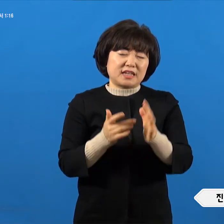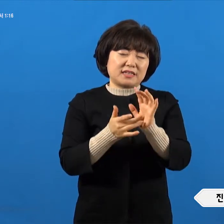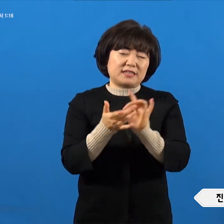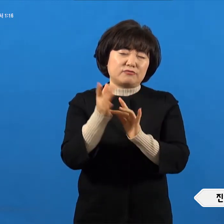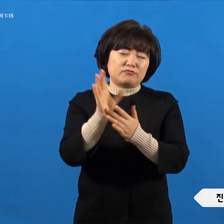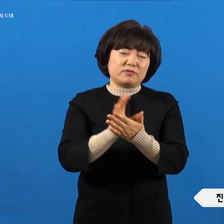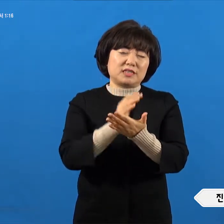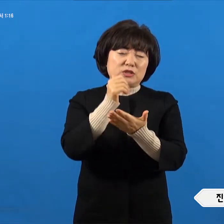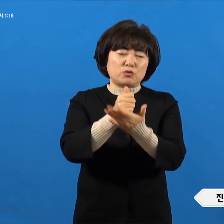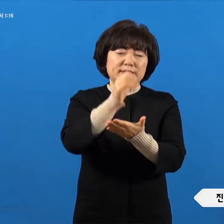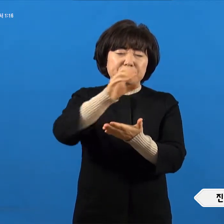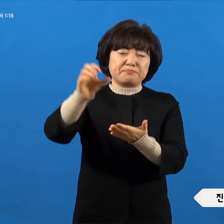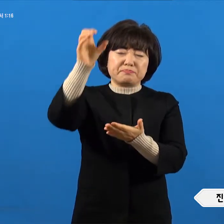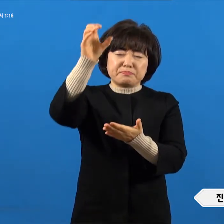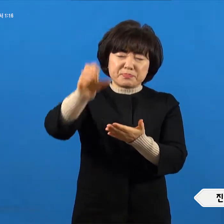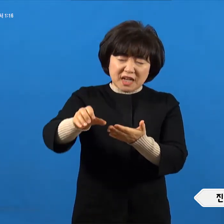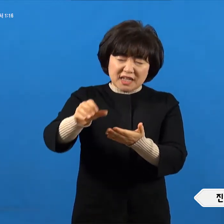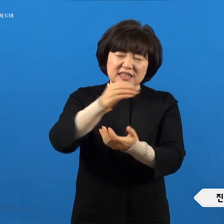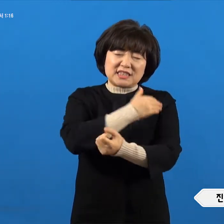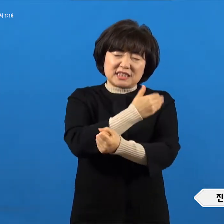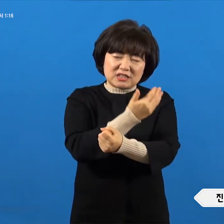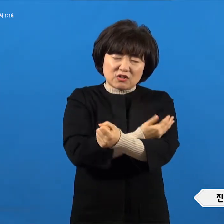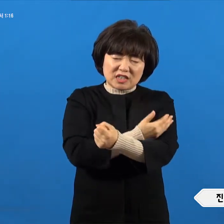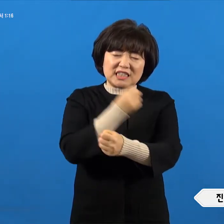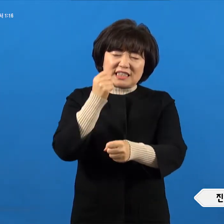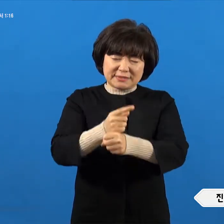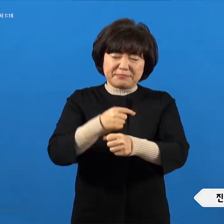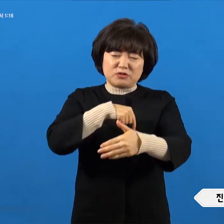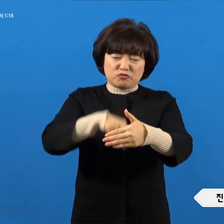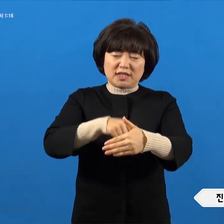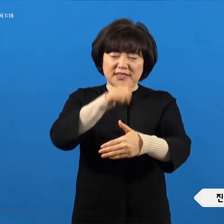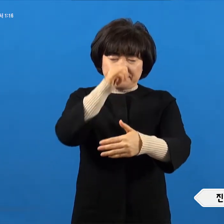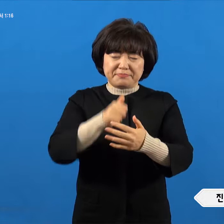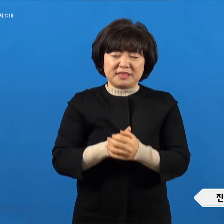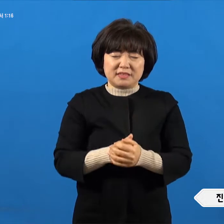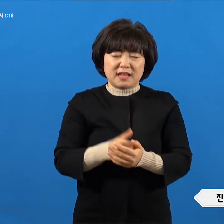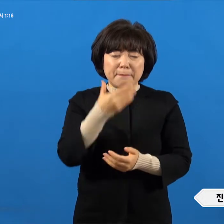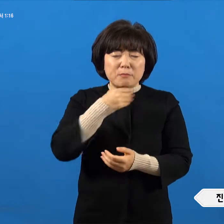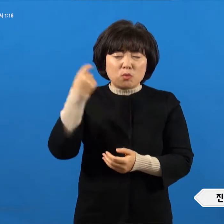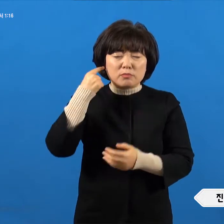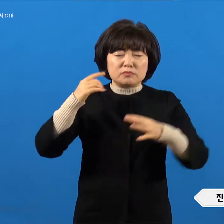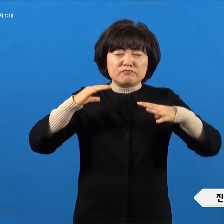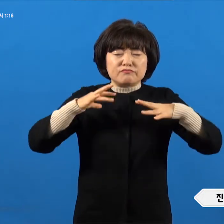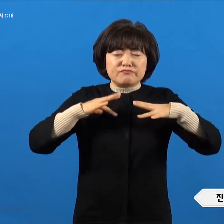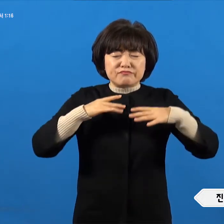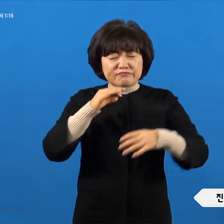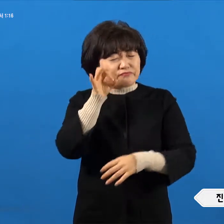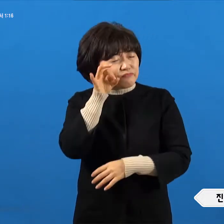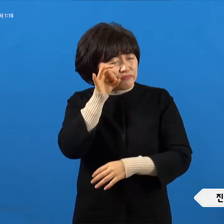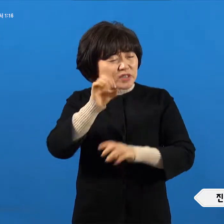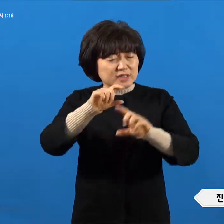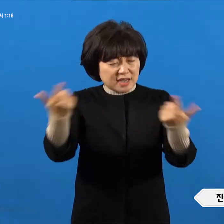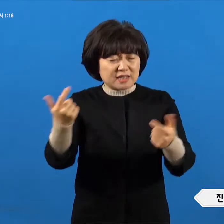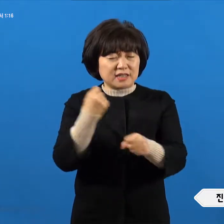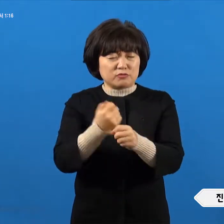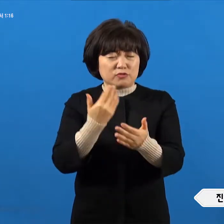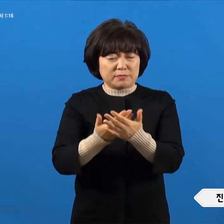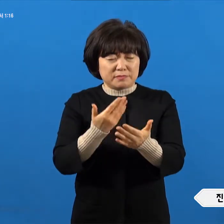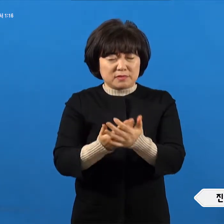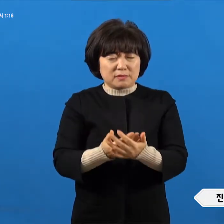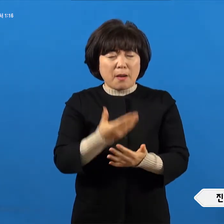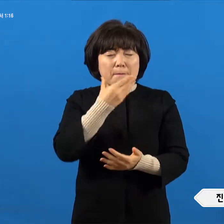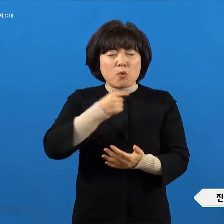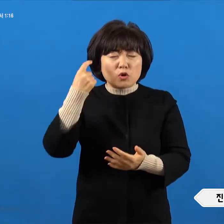예수 그리스도의 십자가의 복음이 이미 우리 안에 있습니다. 이 복음을 부끄러워하지 않도록 도와주옵소서. 이